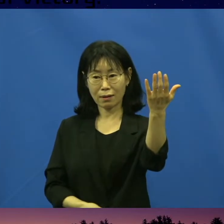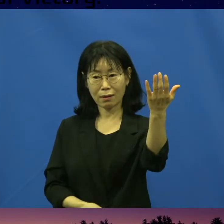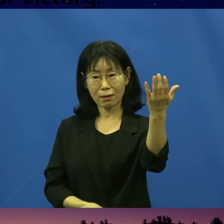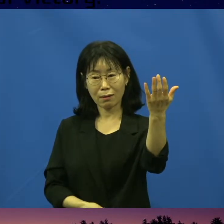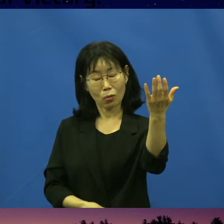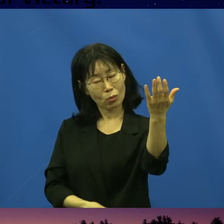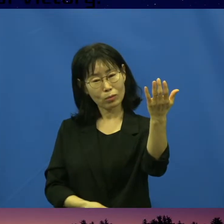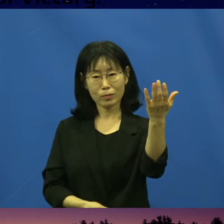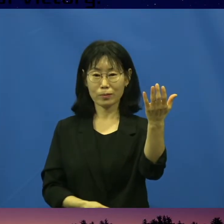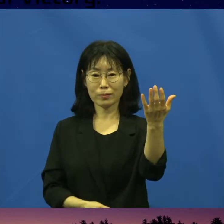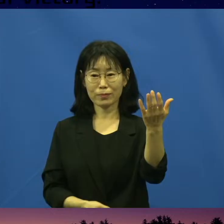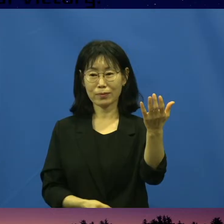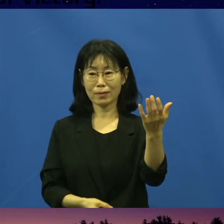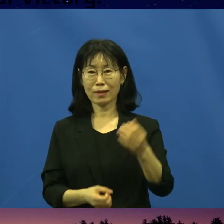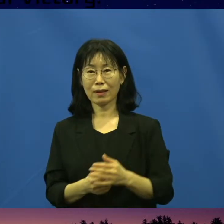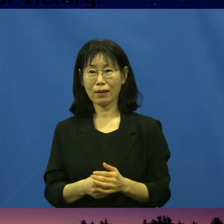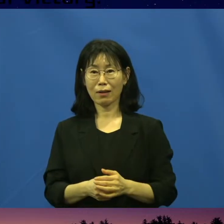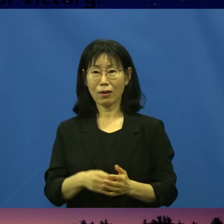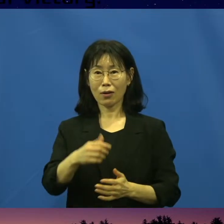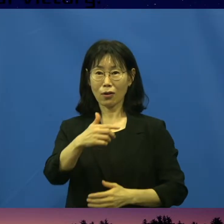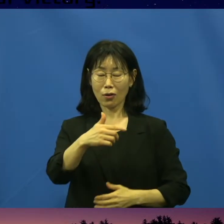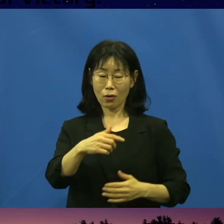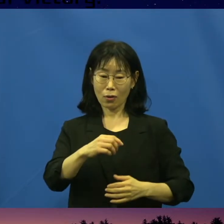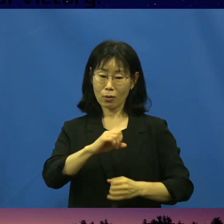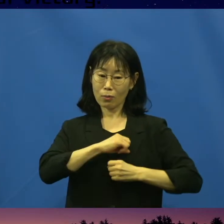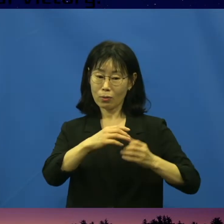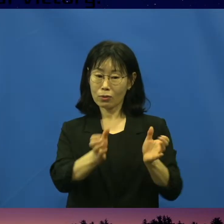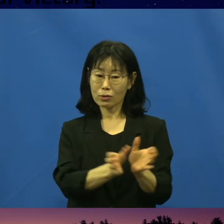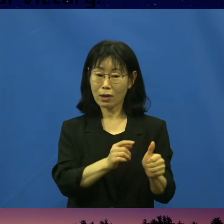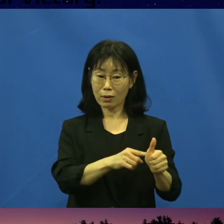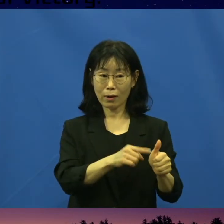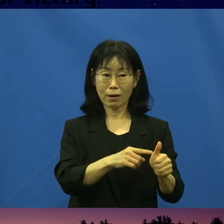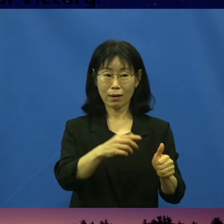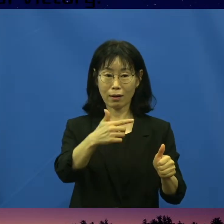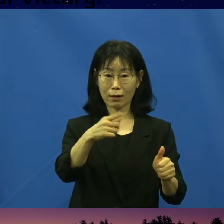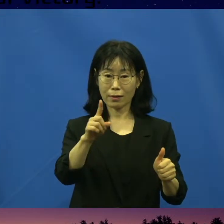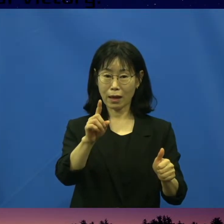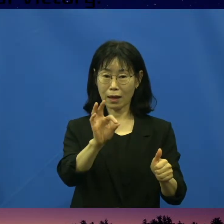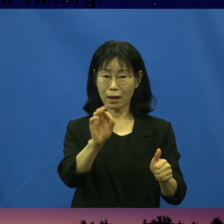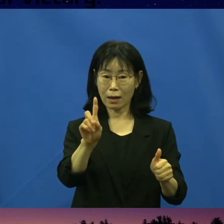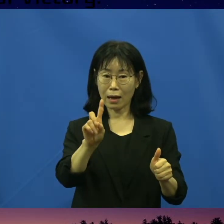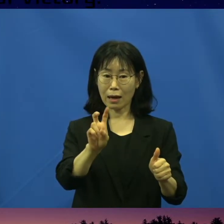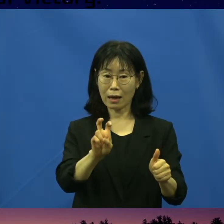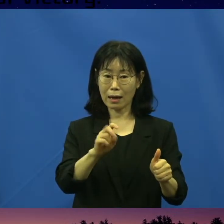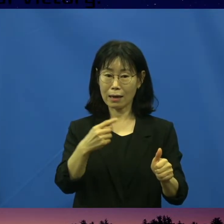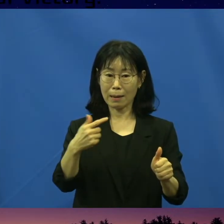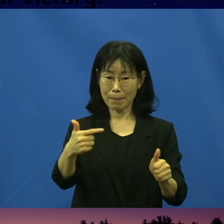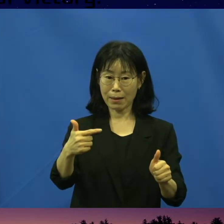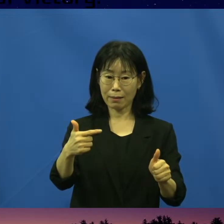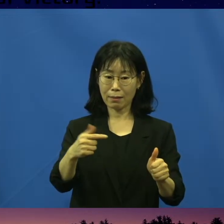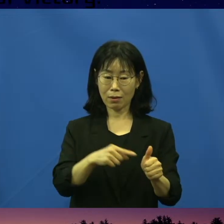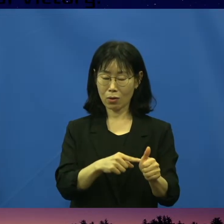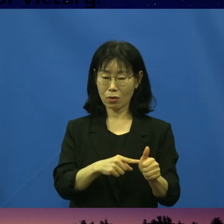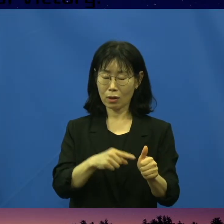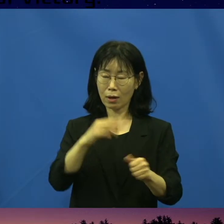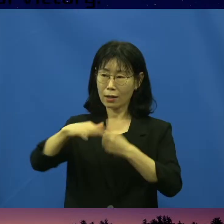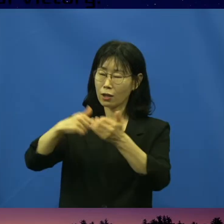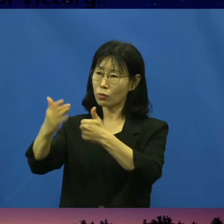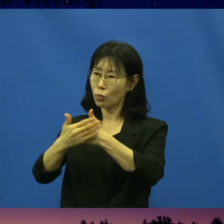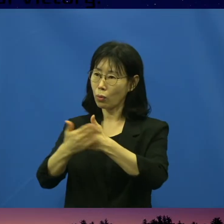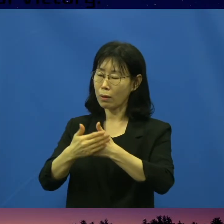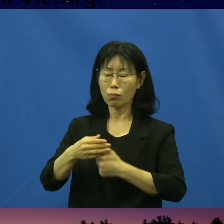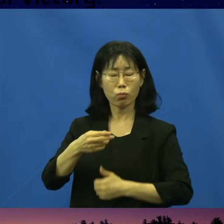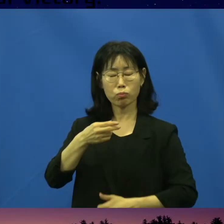나만 장군은 모르는 일이에요. 나만 장군도 모르고 아무도 모르는 일이에요. 근데 성경이 기록한 거죠. 너 그때 그